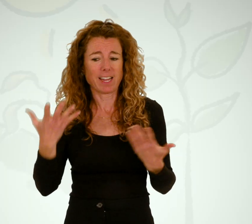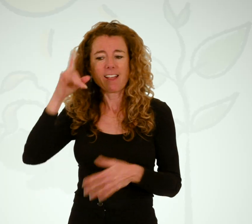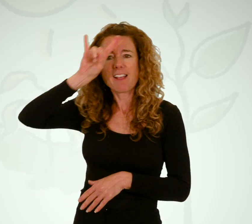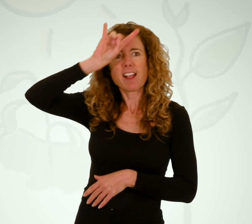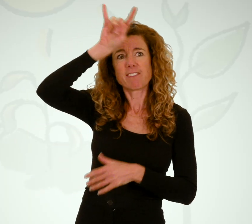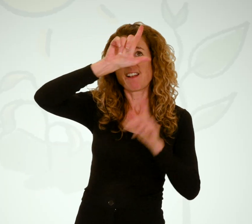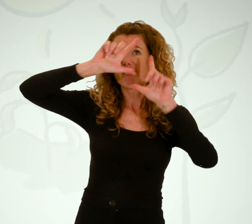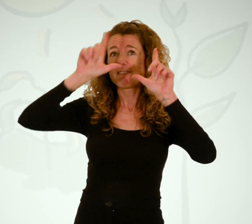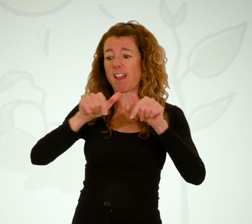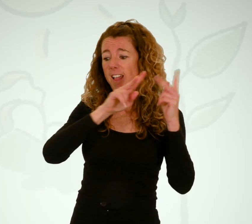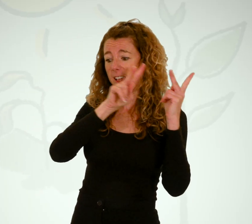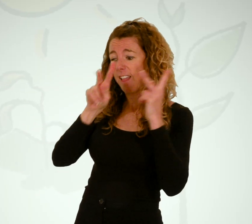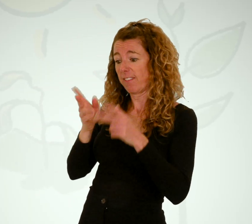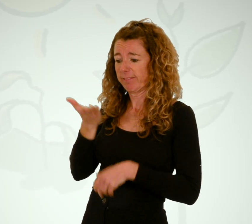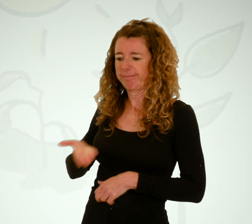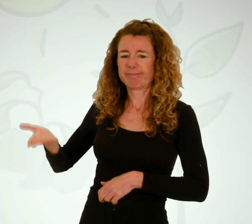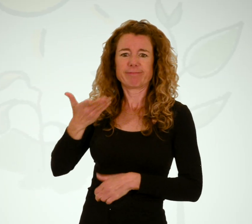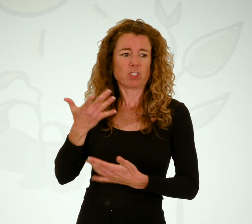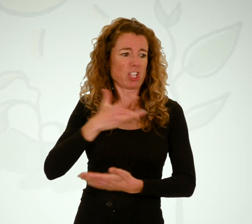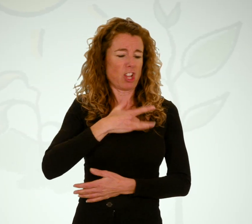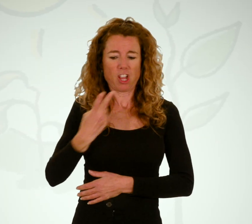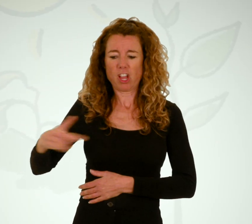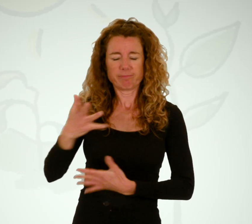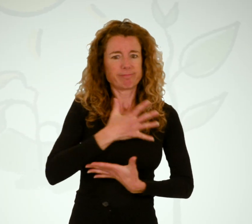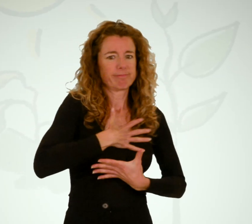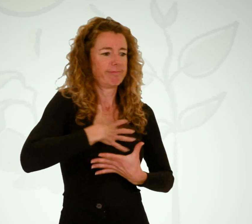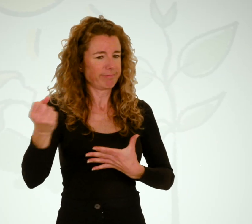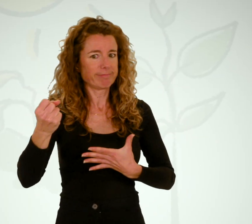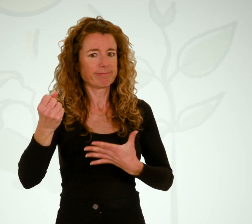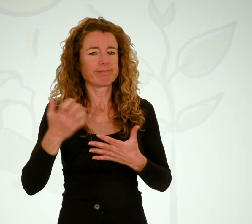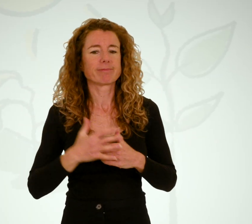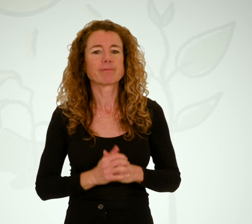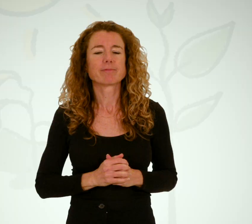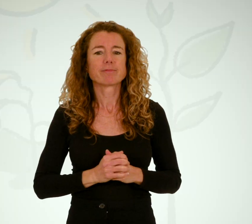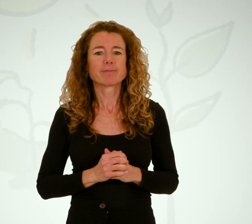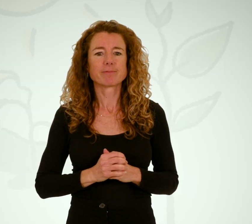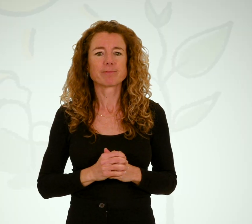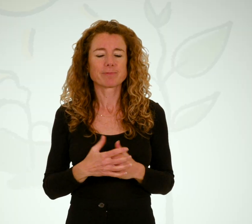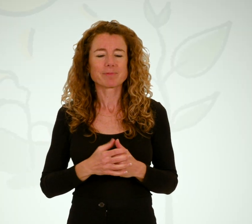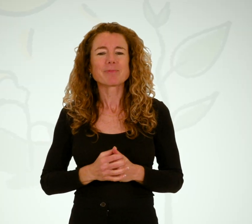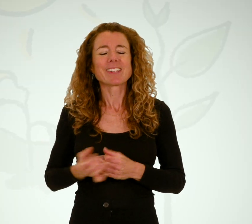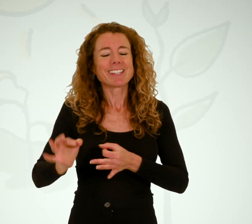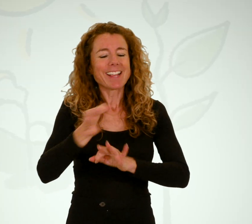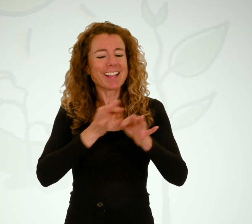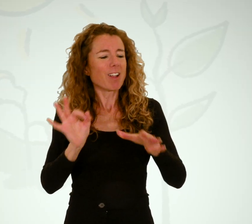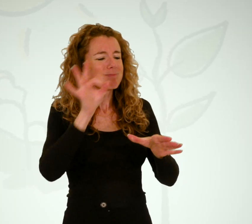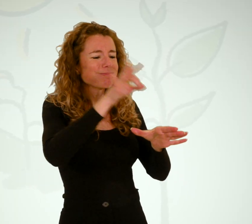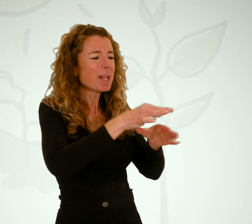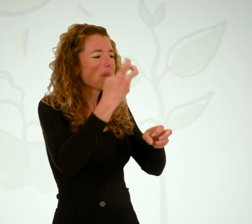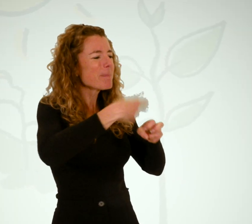L'esprit du mal arrive et il arrache ce qu'on a semé dans leur cœur. Le sol plein de pierres, ce